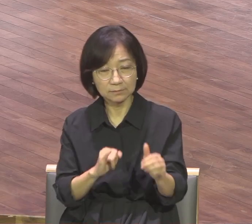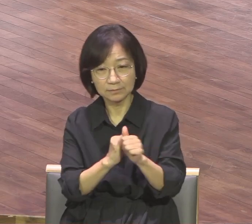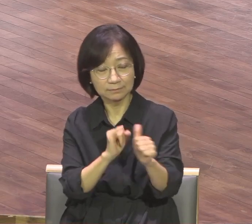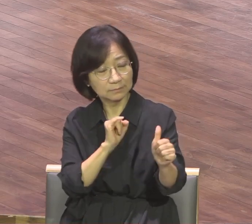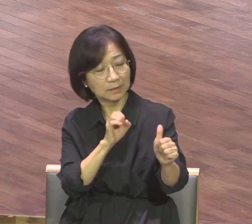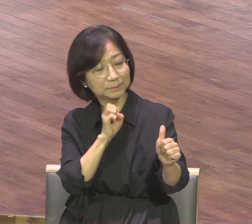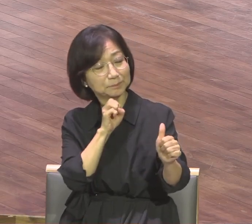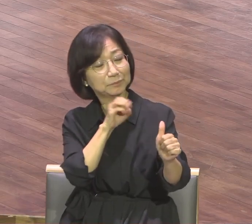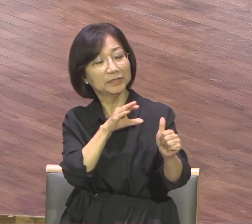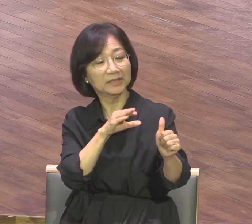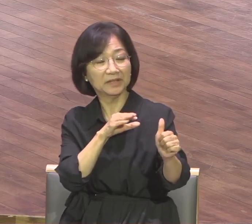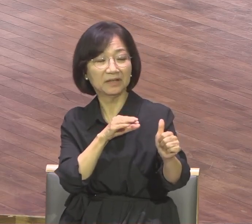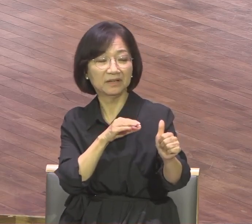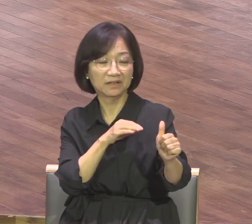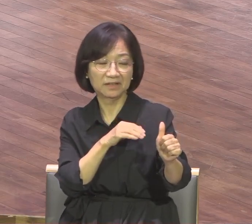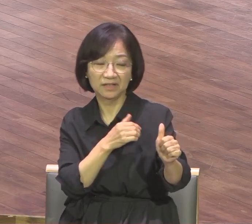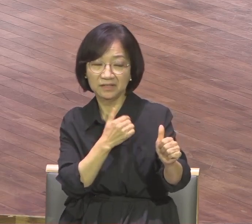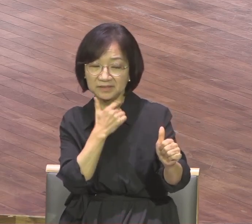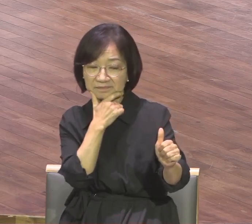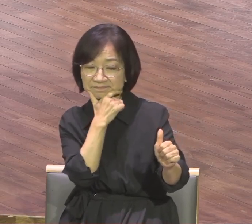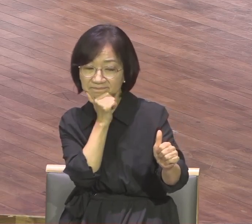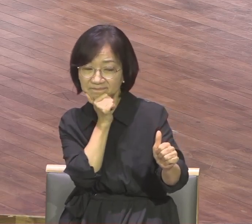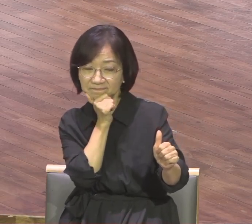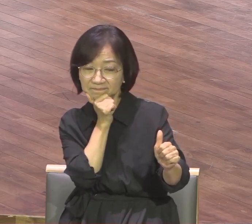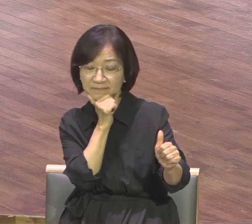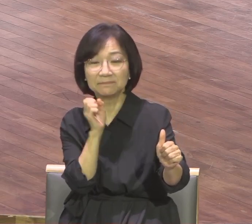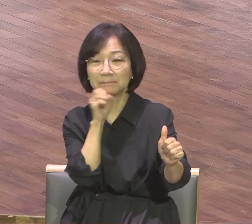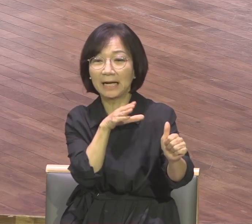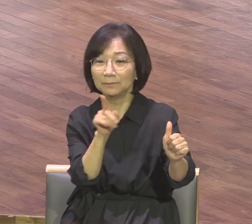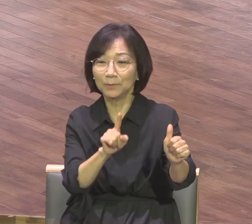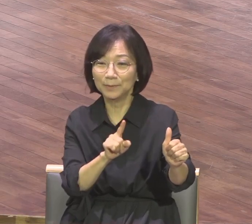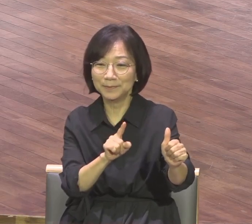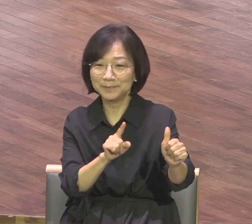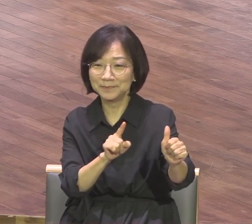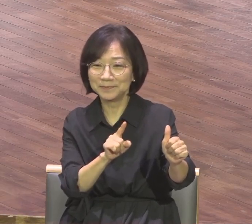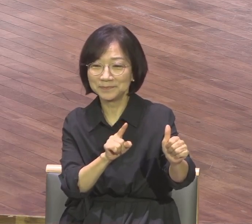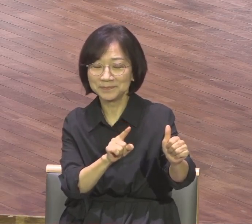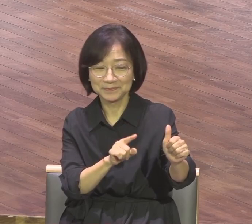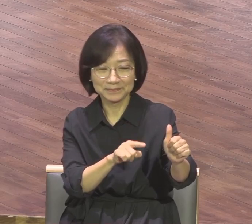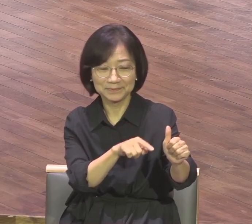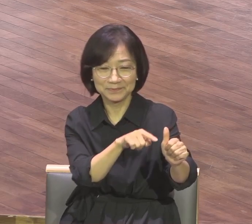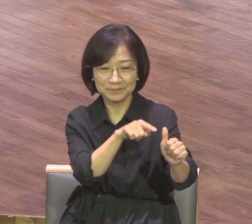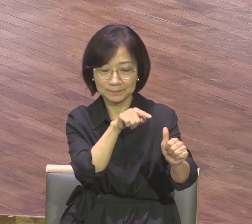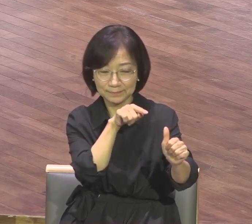아내가 아주 심각하게, 신중하게 말했습니다.